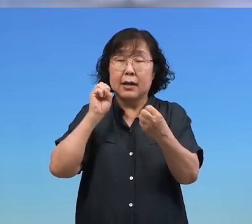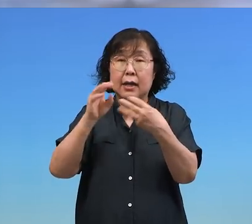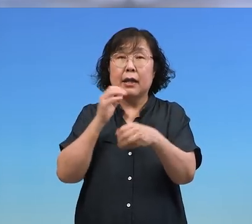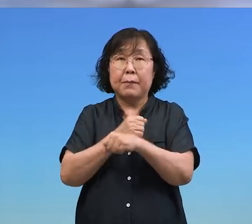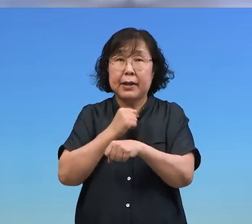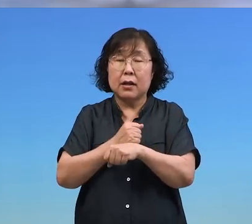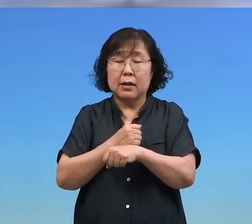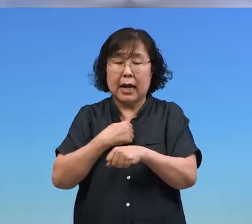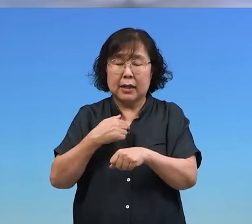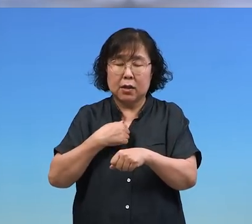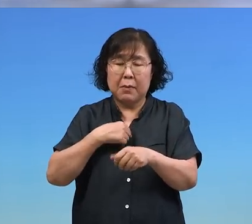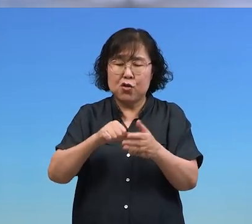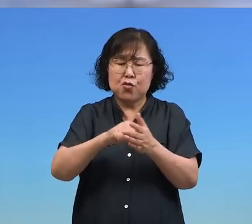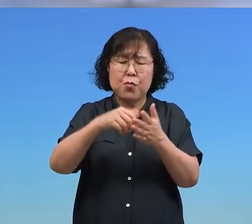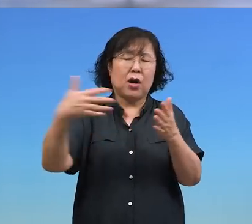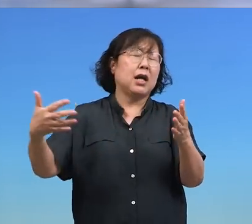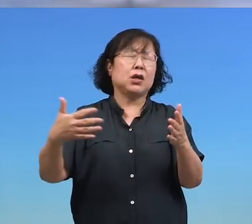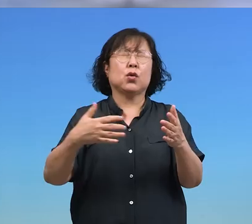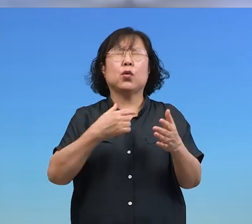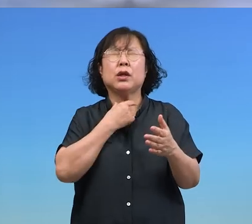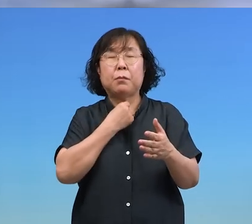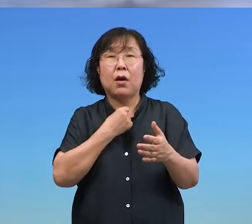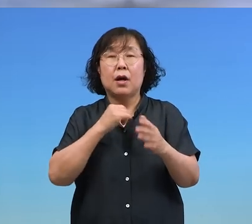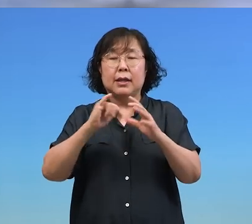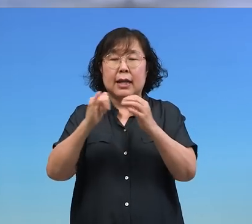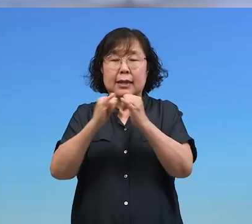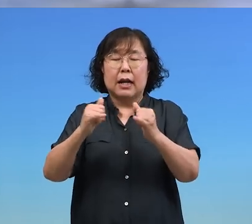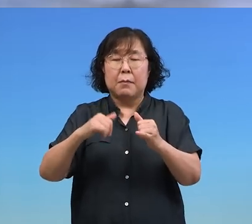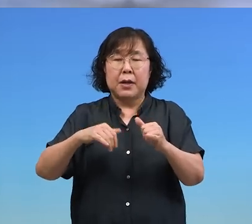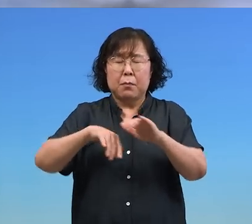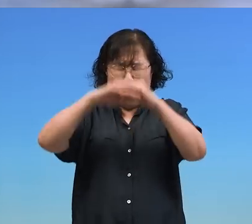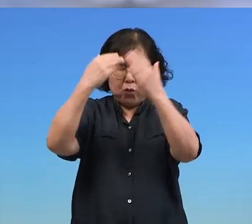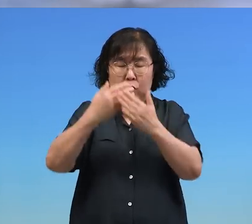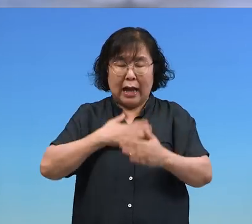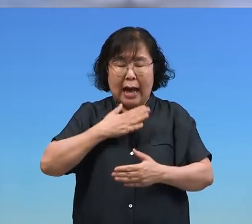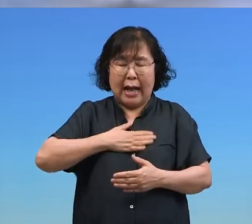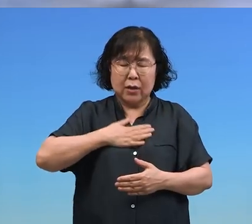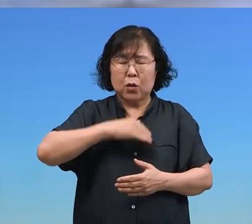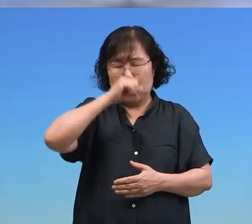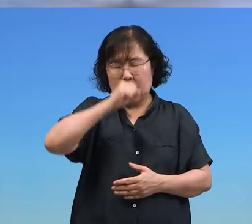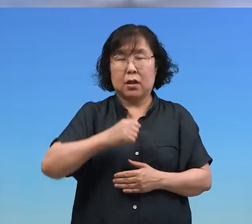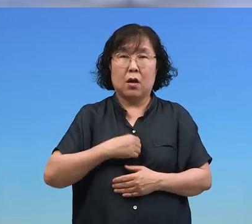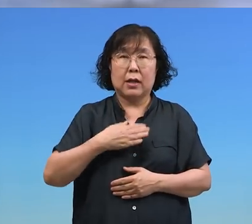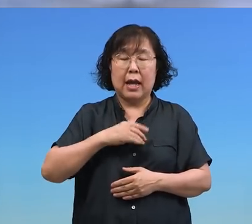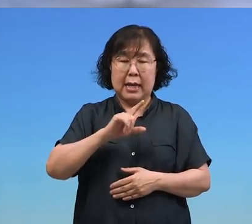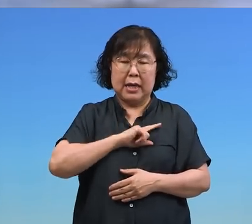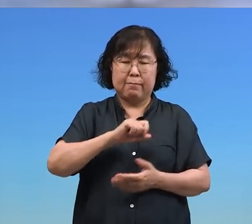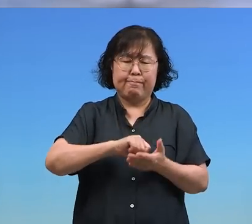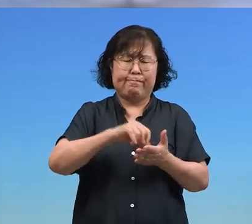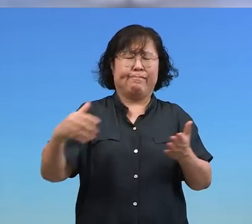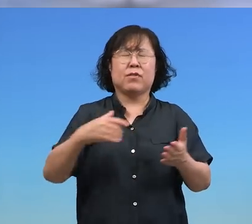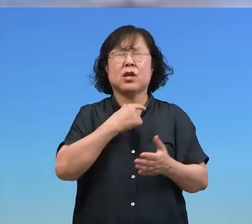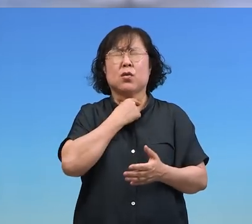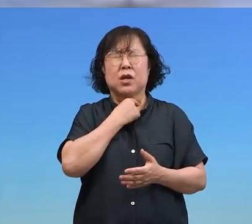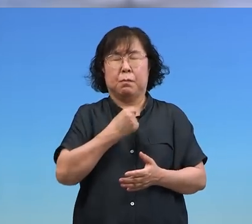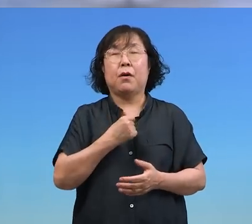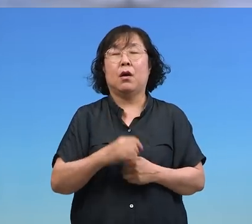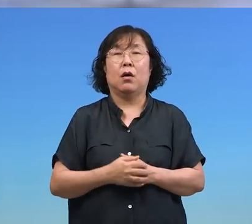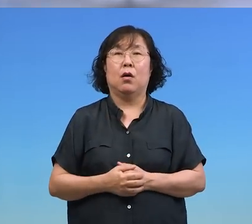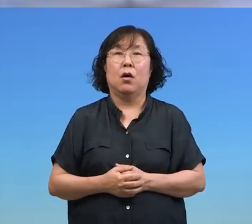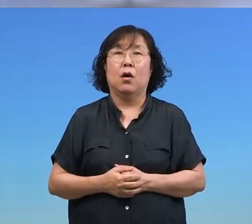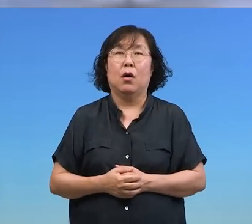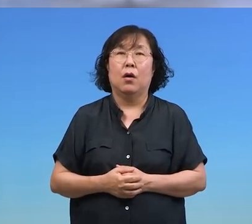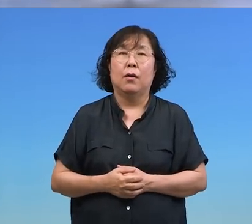했어요 정말 뜨고 싶습니다 세상 사람들이 다 저를 알면 좋겠어요 내 이름이 알려지면 좋겠습니다 내